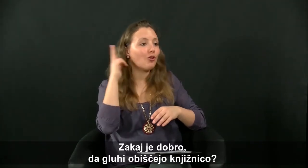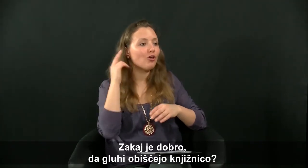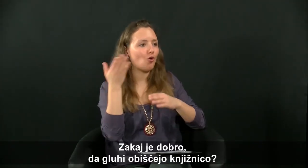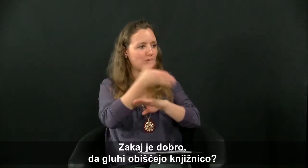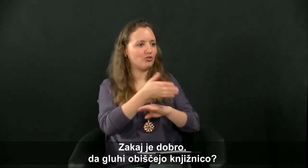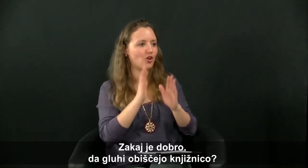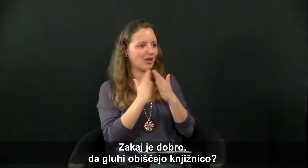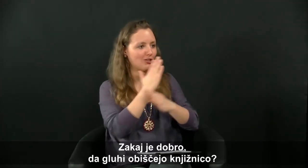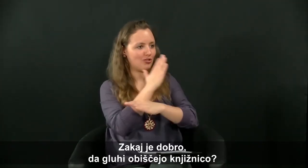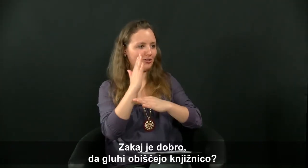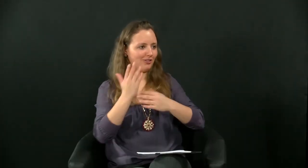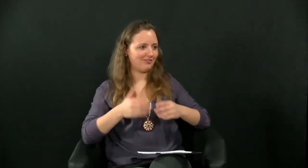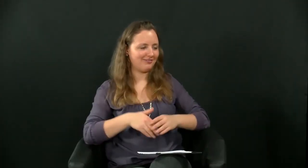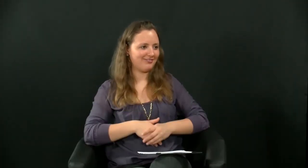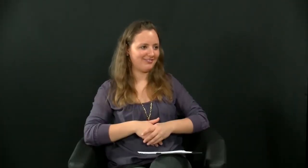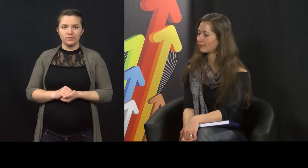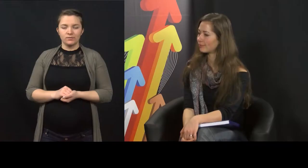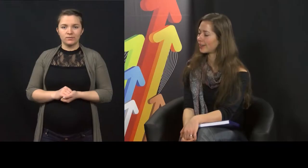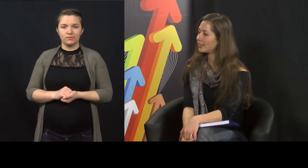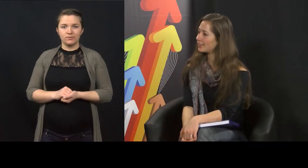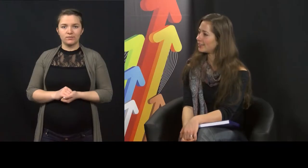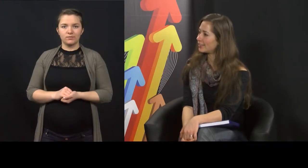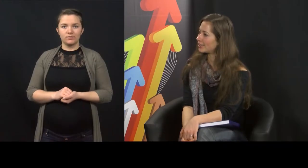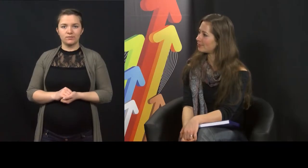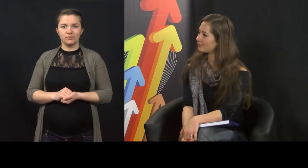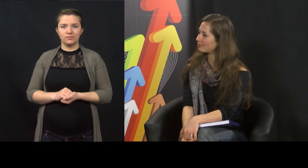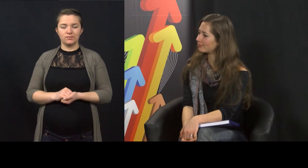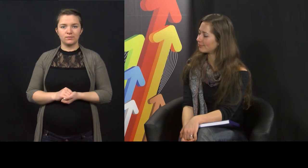da gluhi opišejo knjižnica.